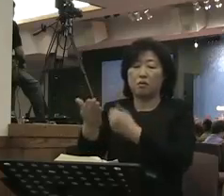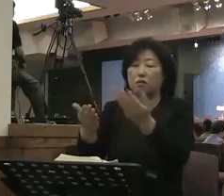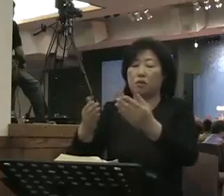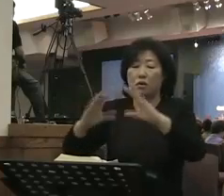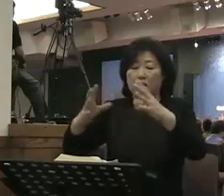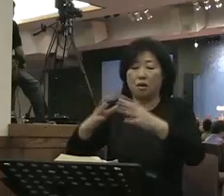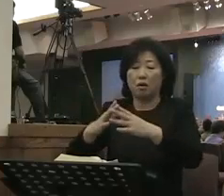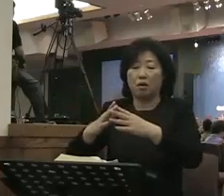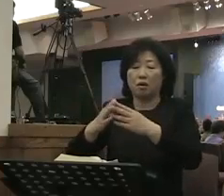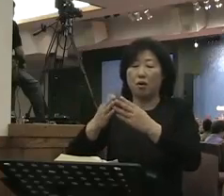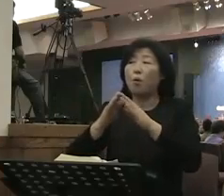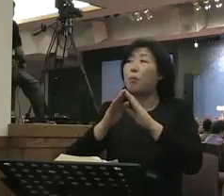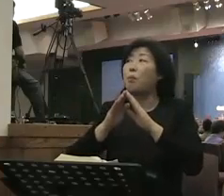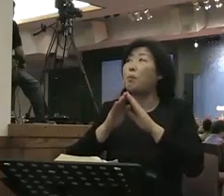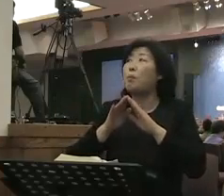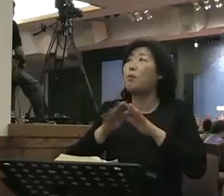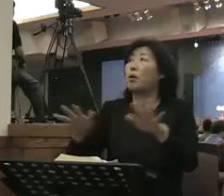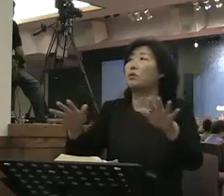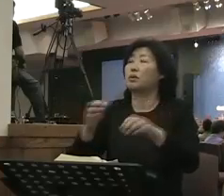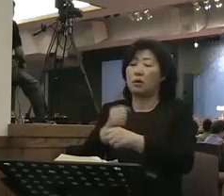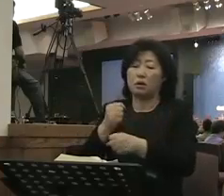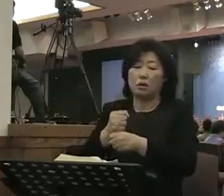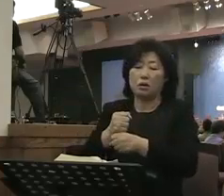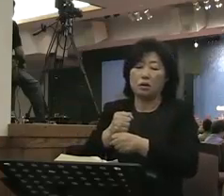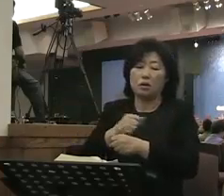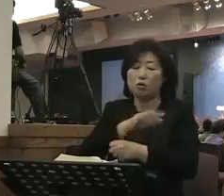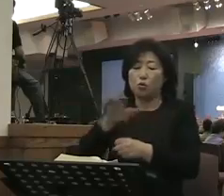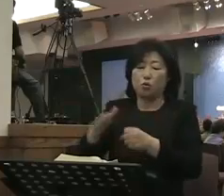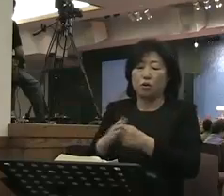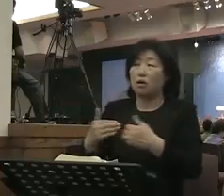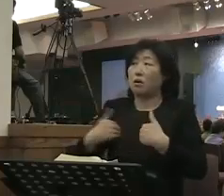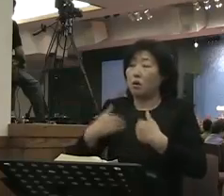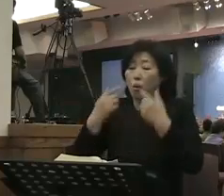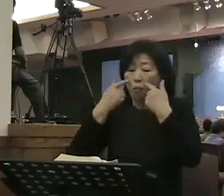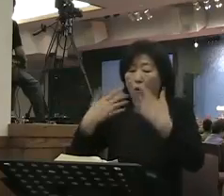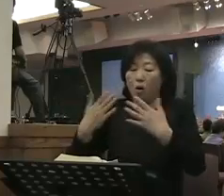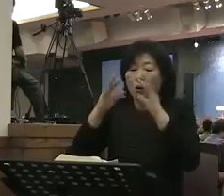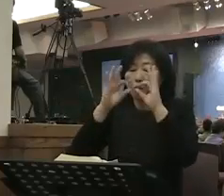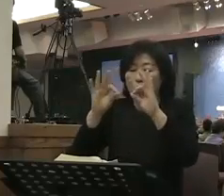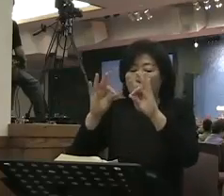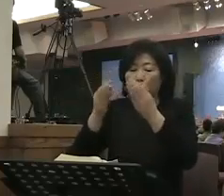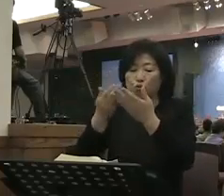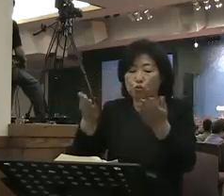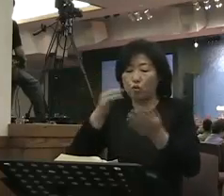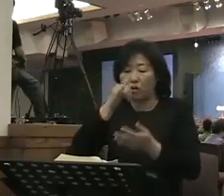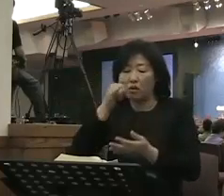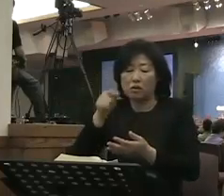나라를 펼쳐가신다는 것을 우리에게 명확하게 보여주시고 있습니다.